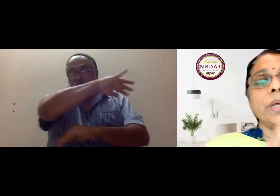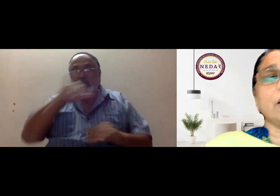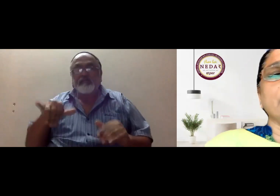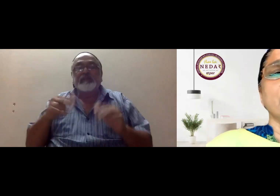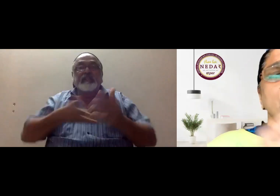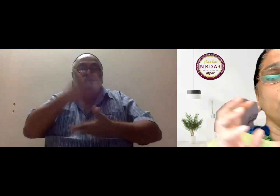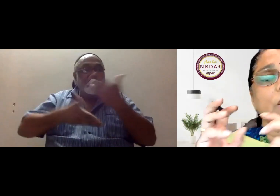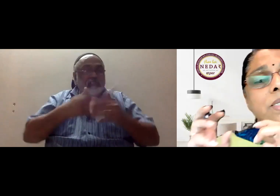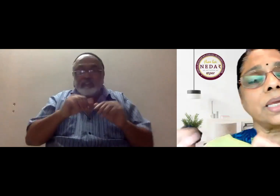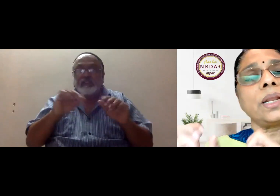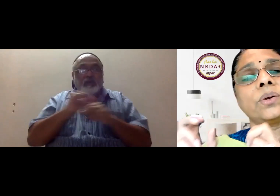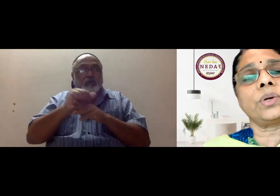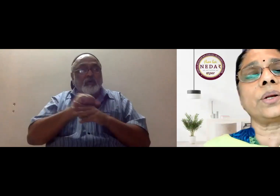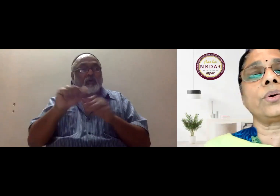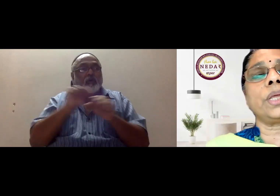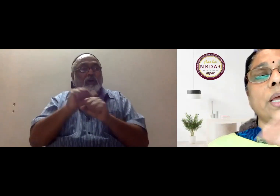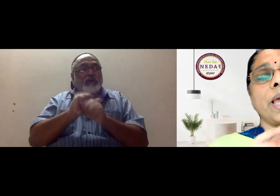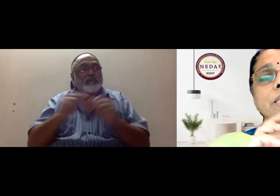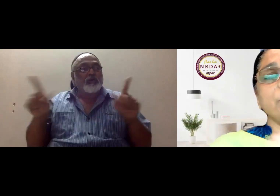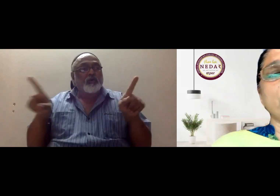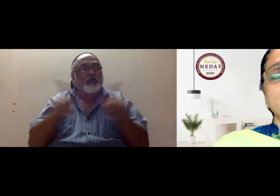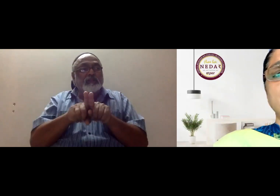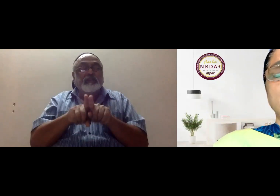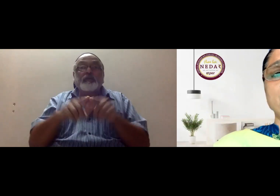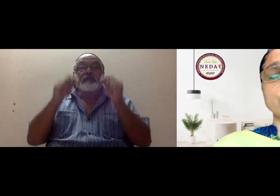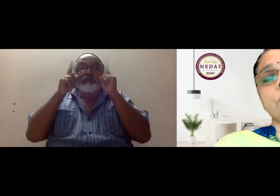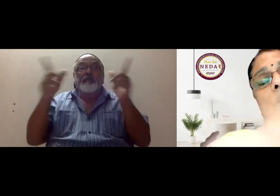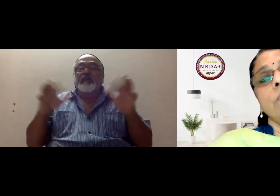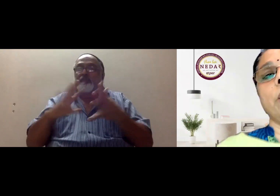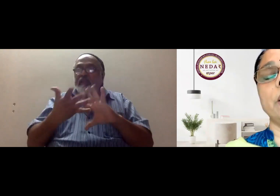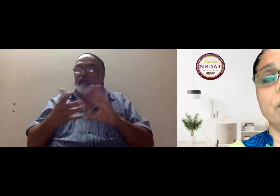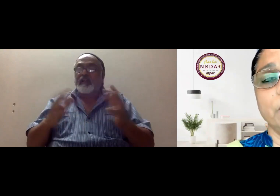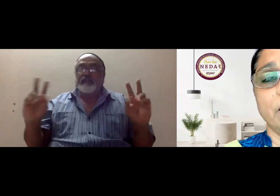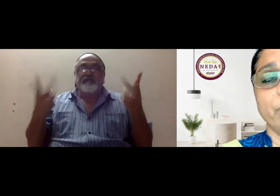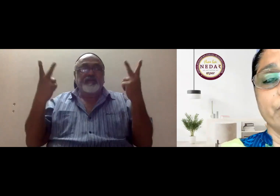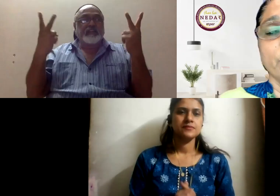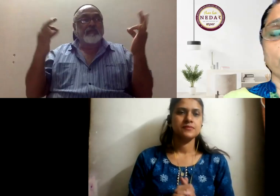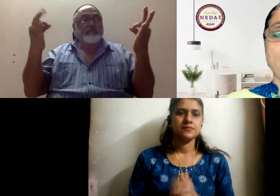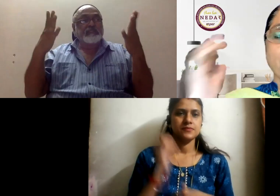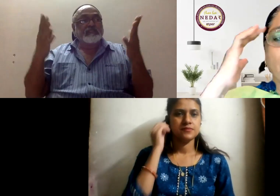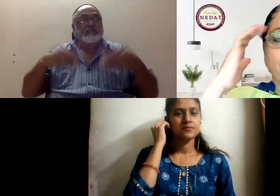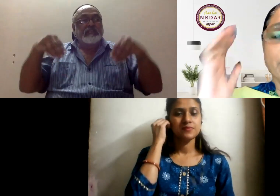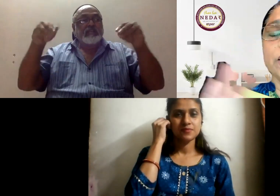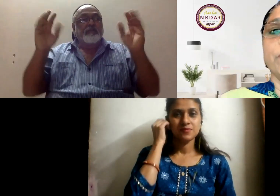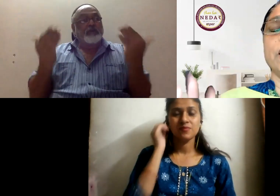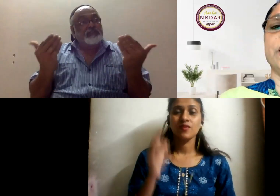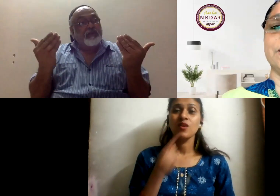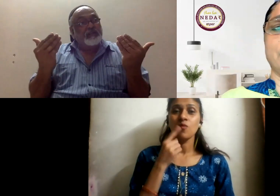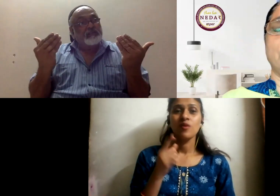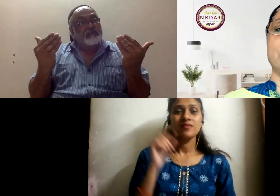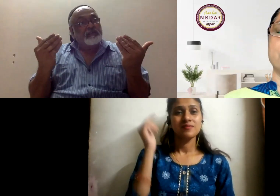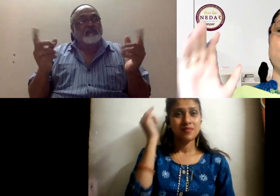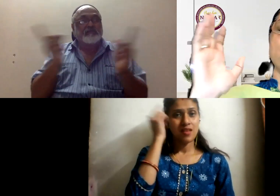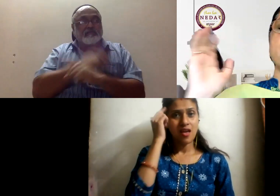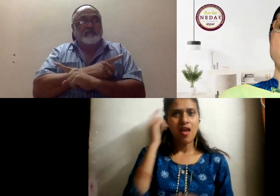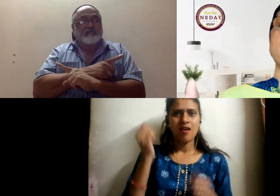साथ मिलके उनका स्किल और हुनर को देख के ऐसे प्रोडक्ट्स बनाए जो मार्केटेबल है। तो हमें अपना दिमाग नहीं